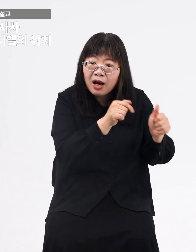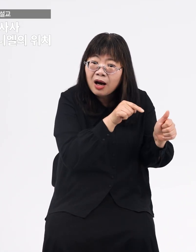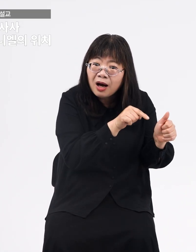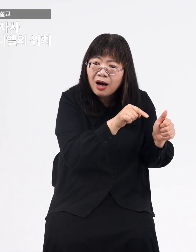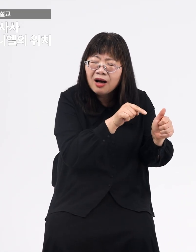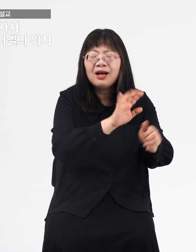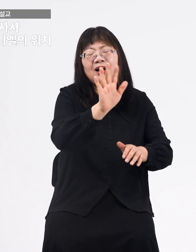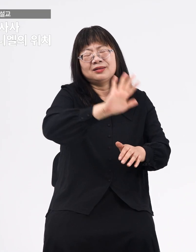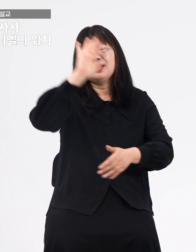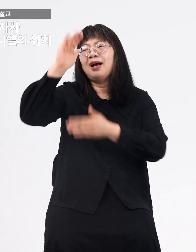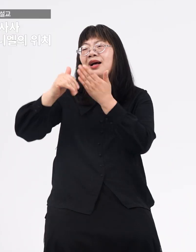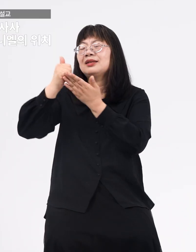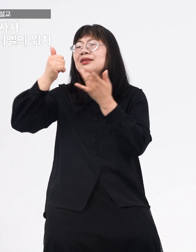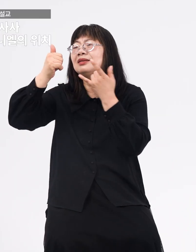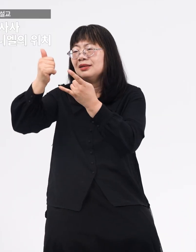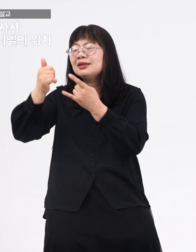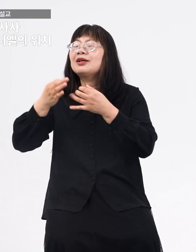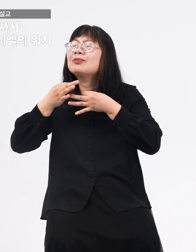여호와께.